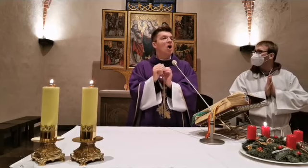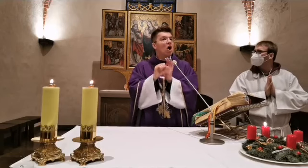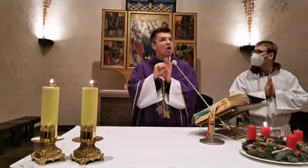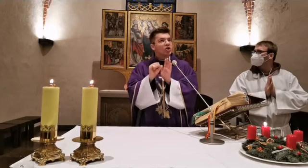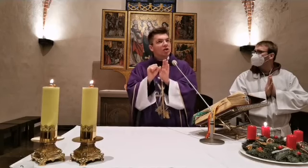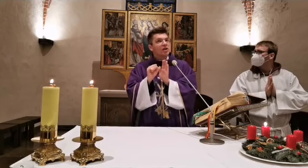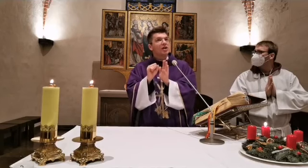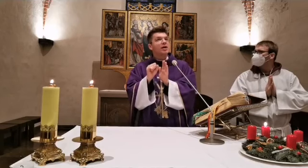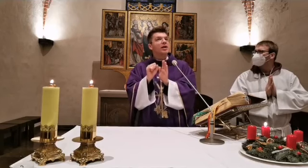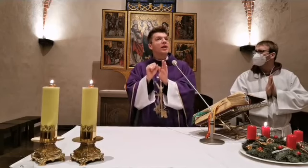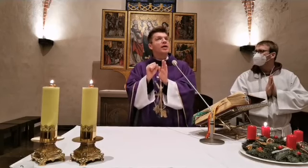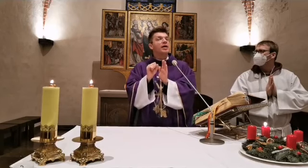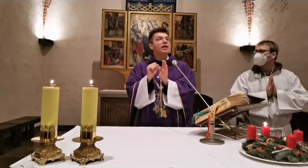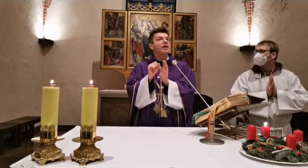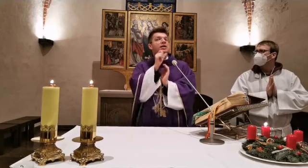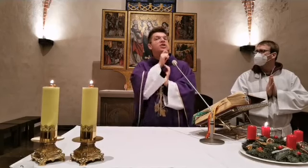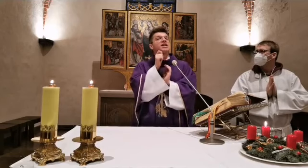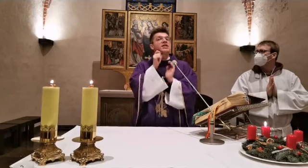od